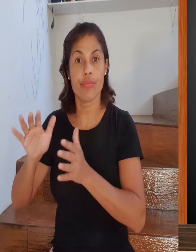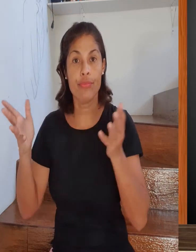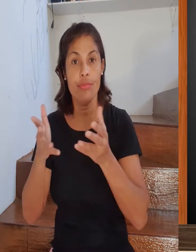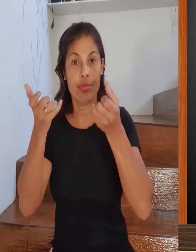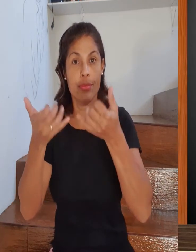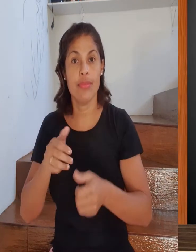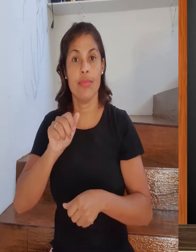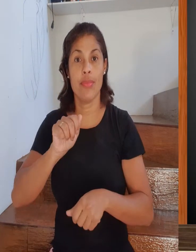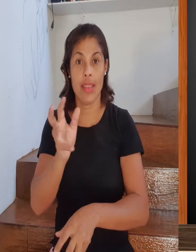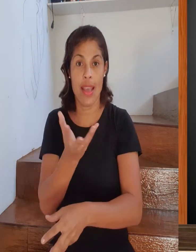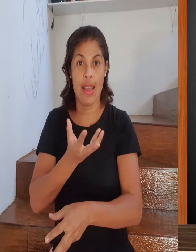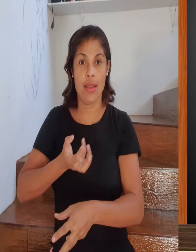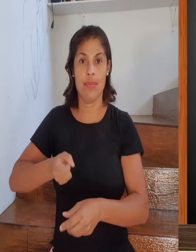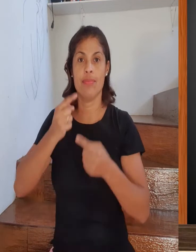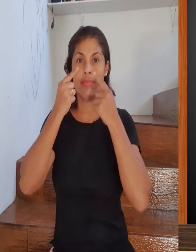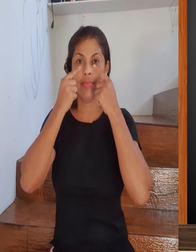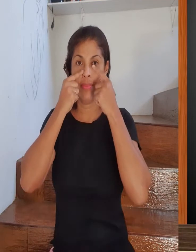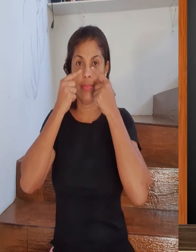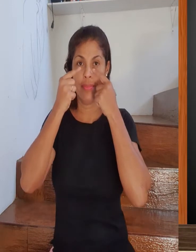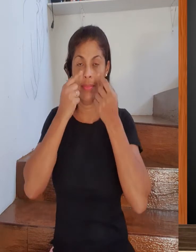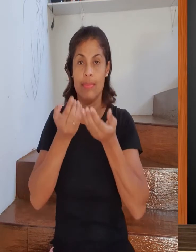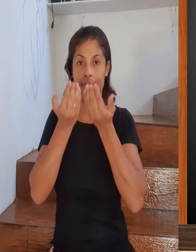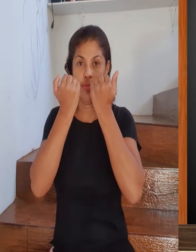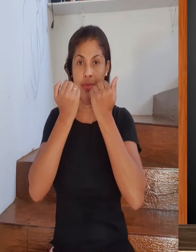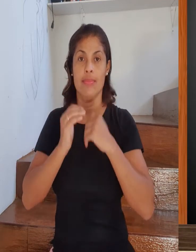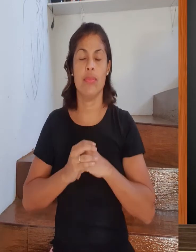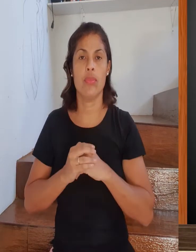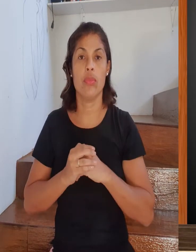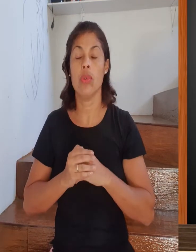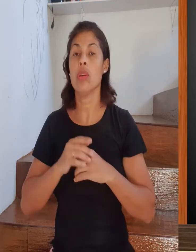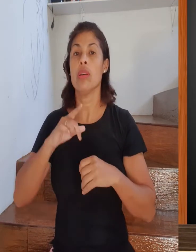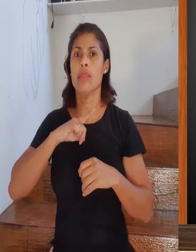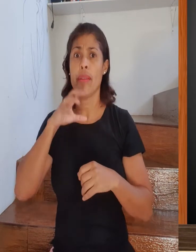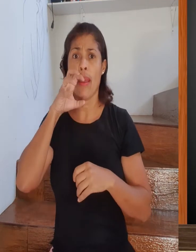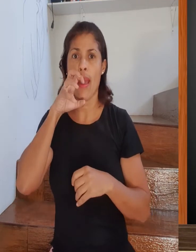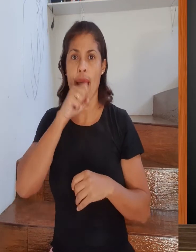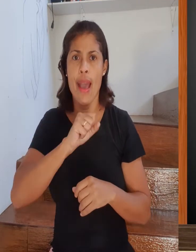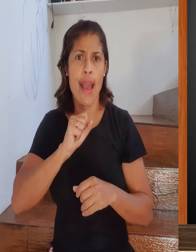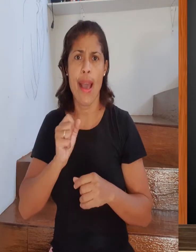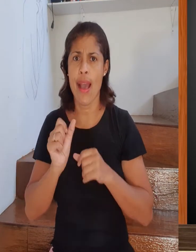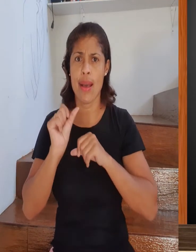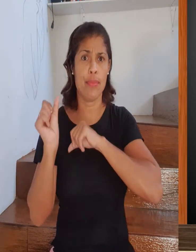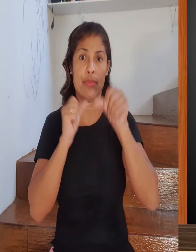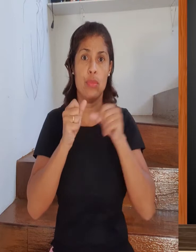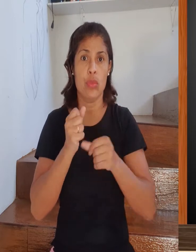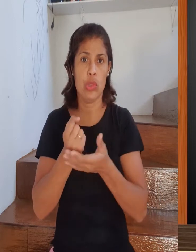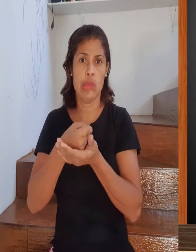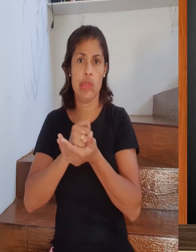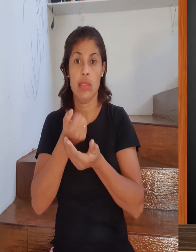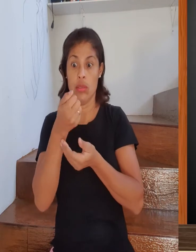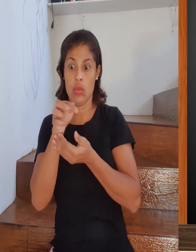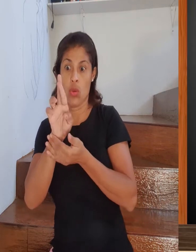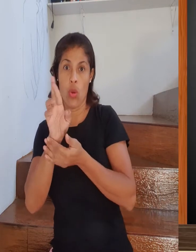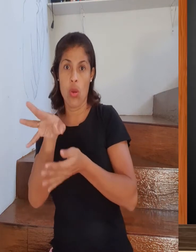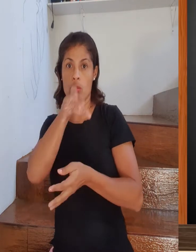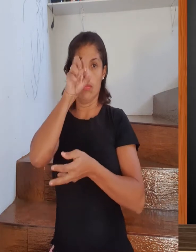Vamos falar agora um pouco sobre a absorção pelo trato respiratório. É uma via onde ocorre rápida transferência da droga